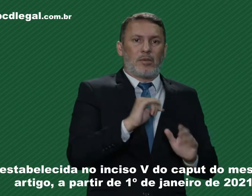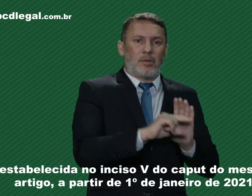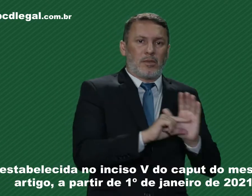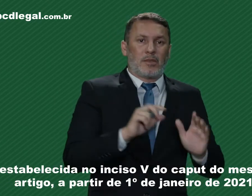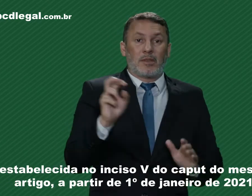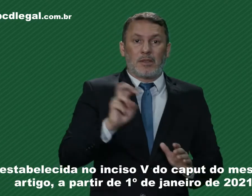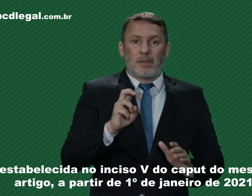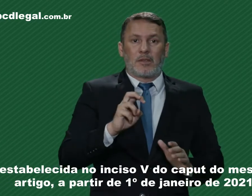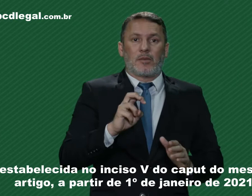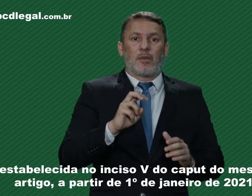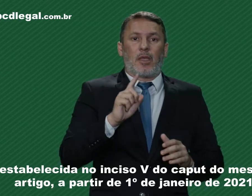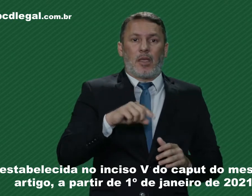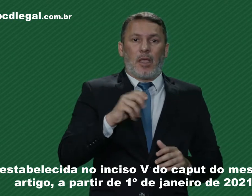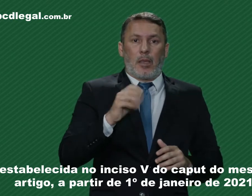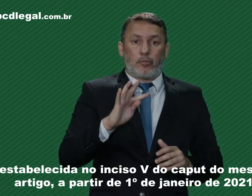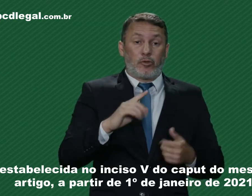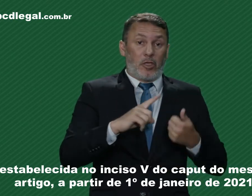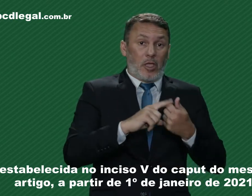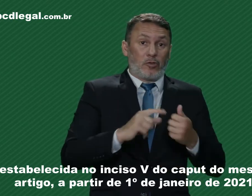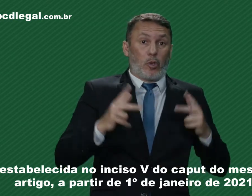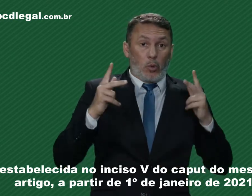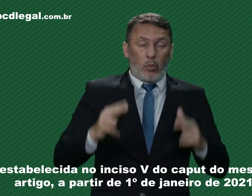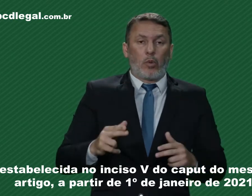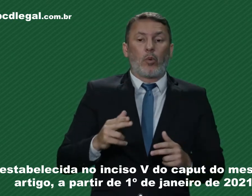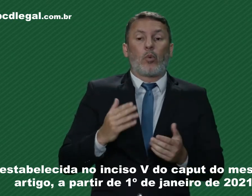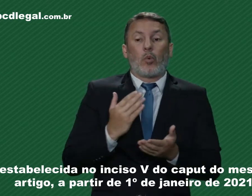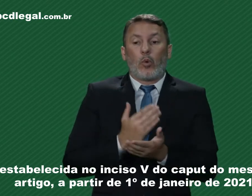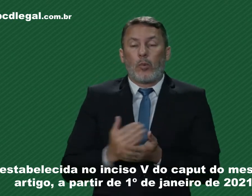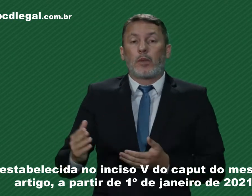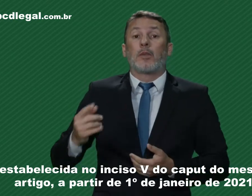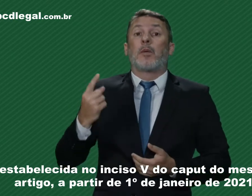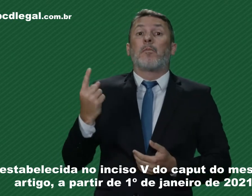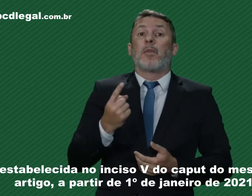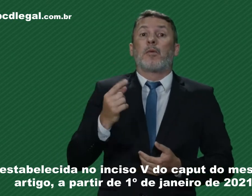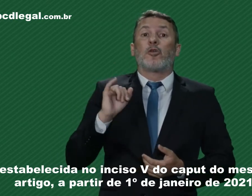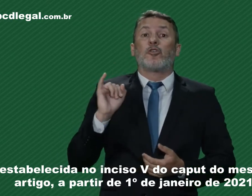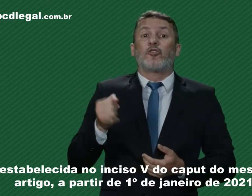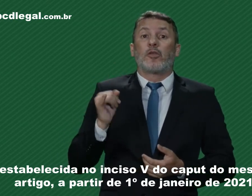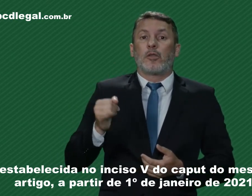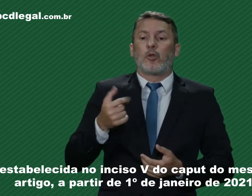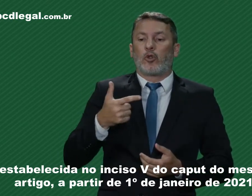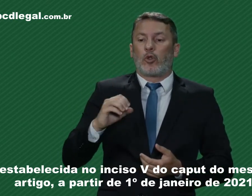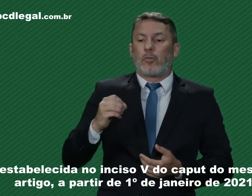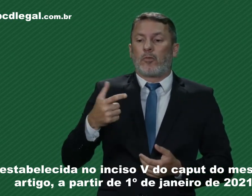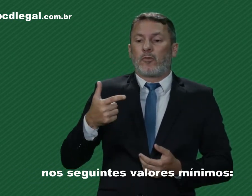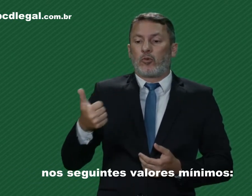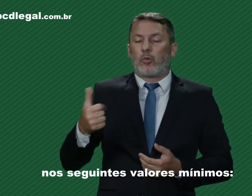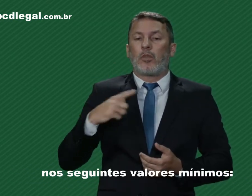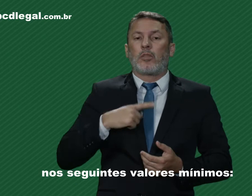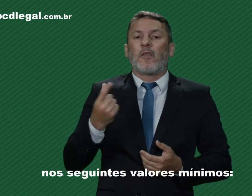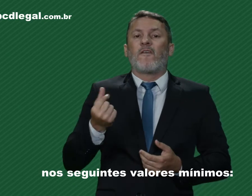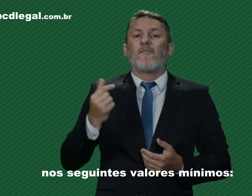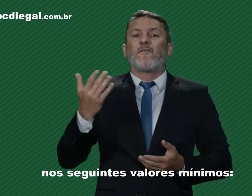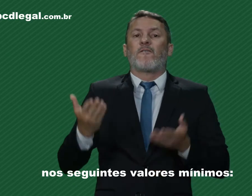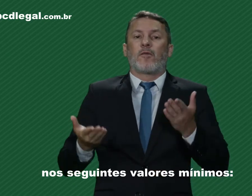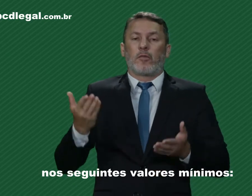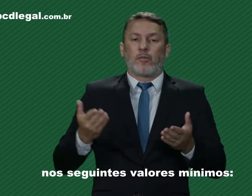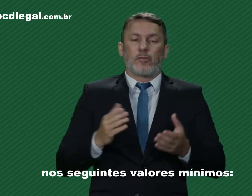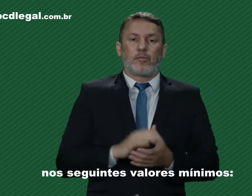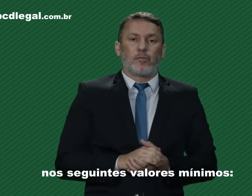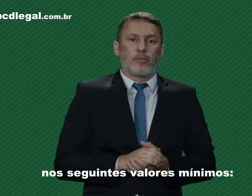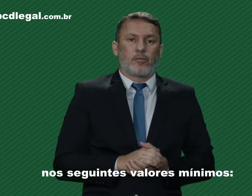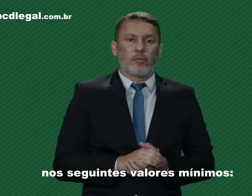no inciso 5 do caput do mesmo artigo, a partir de 1º de janeiro de 2021, nos seguintes